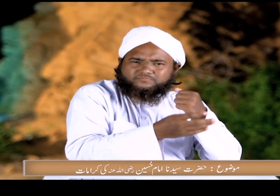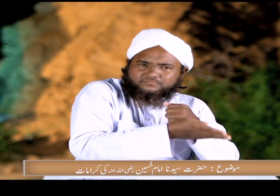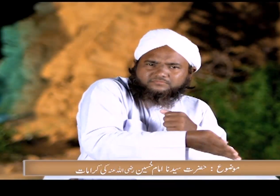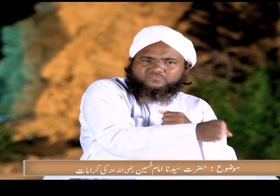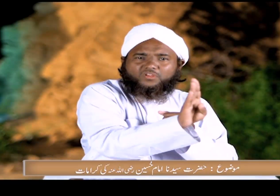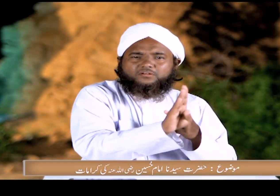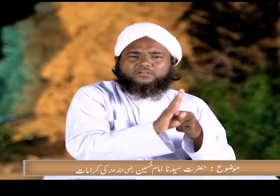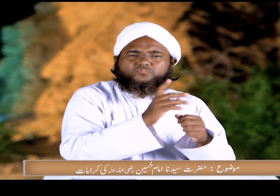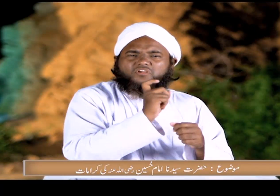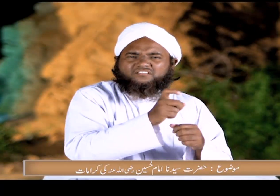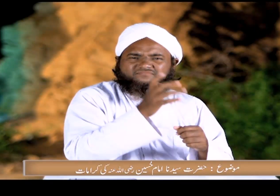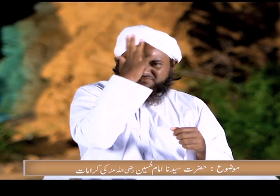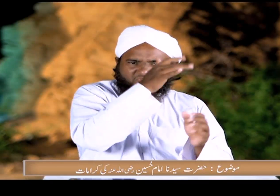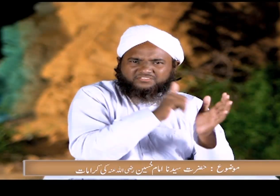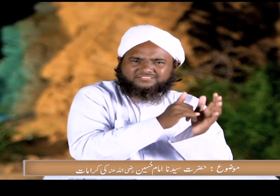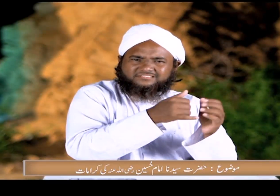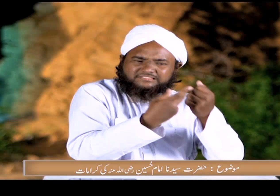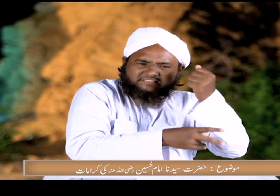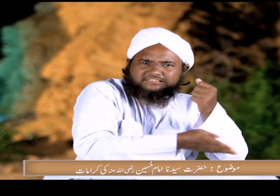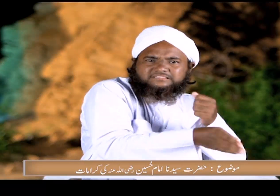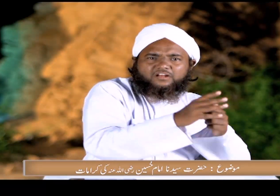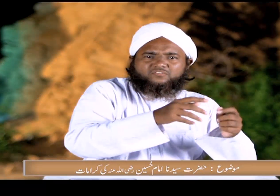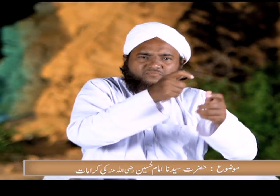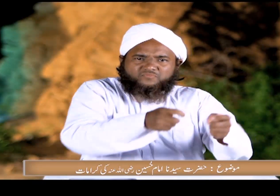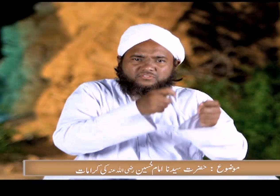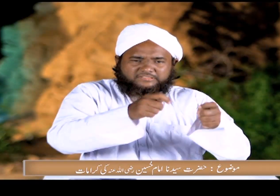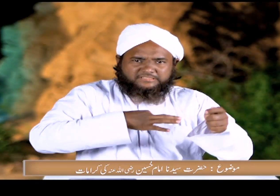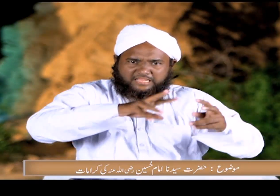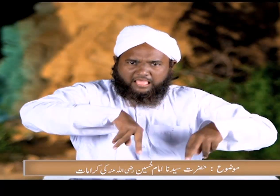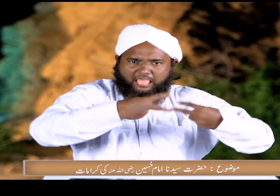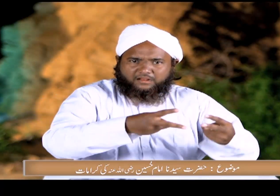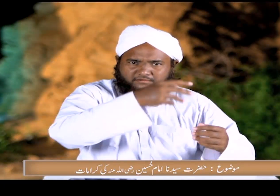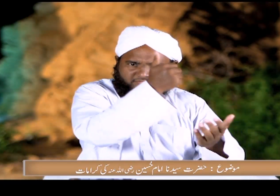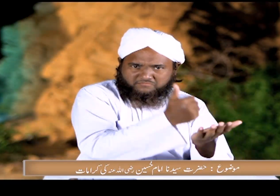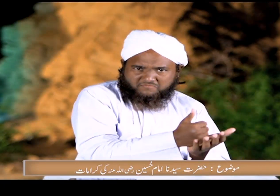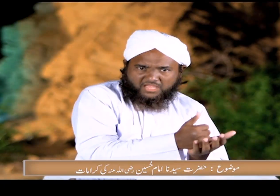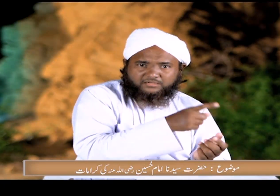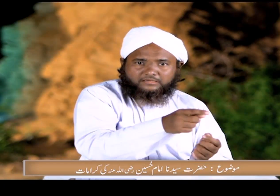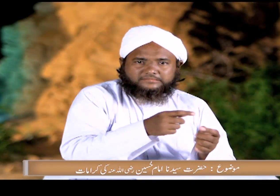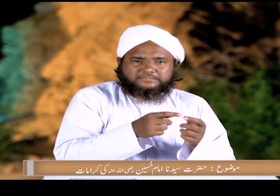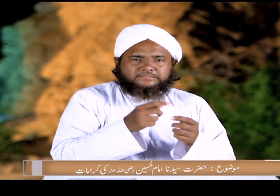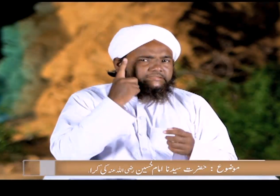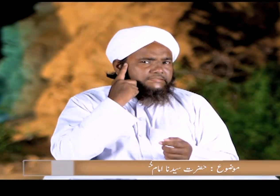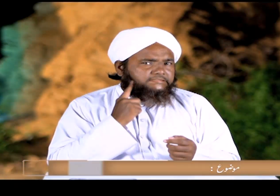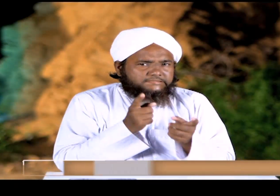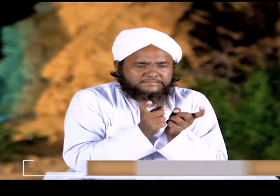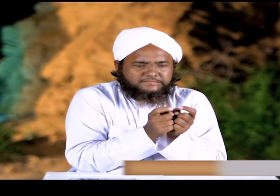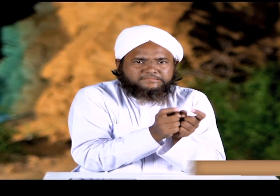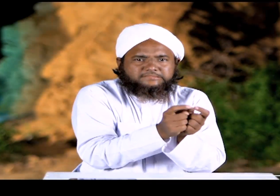آئی۔ فوراً گھوڑے سے اتر کر ایک طرف کو بھاگا اور کپڑے اتار کر بیٹھا۔ اچانک ایک سیاہ بچھو